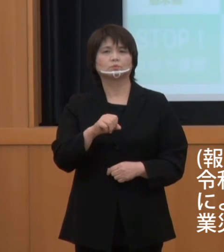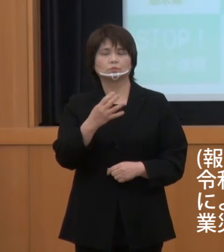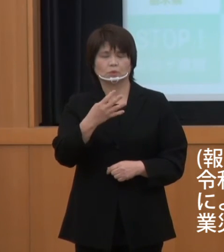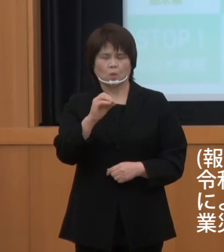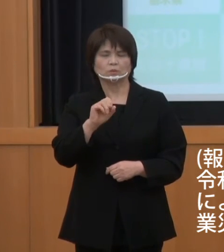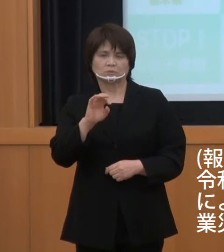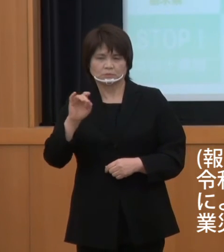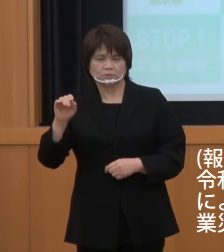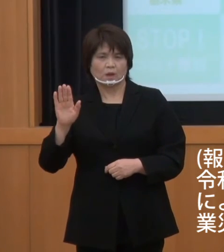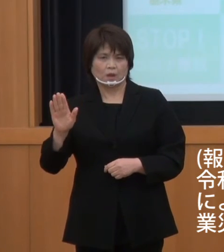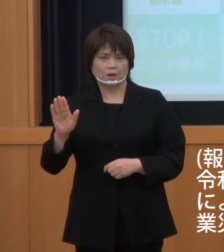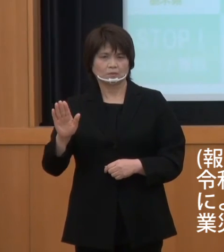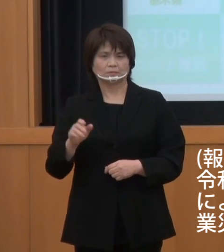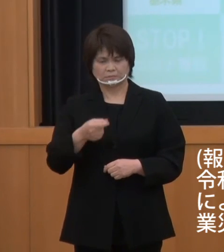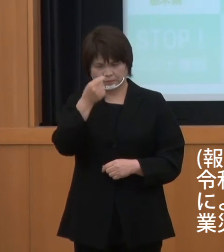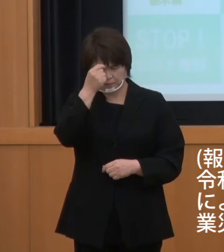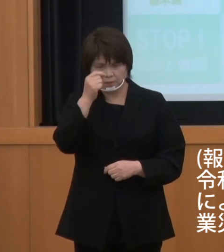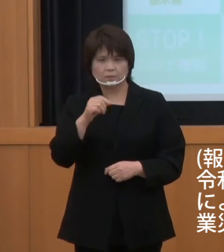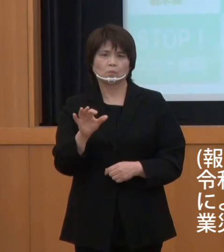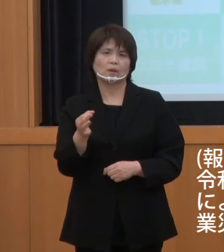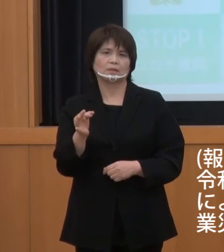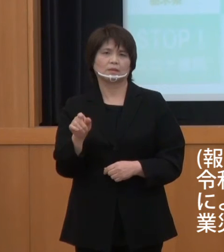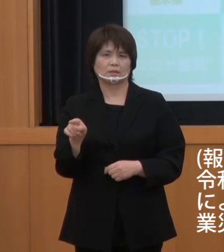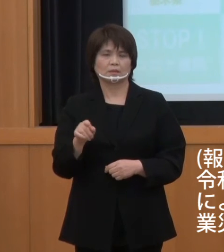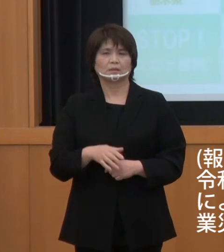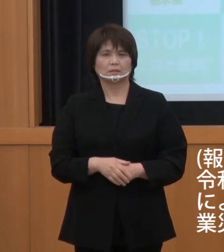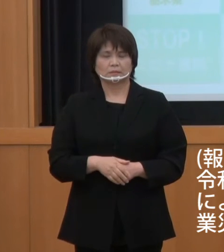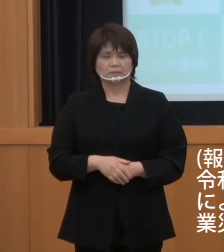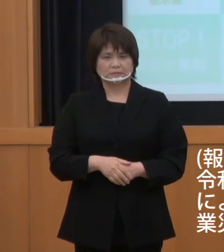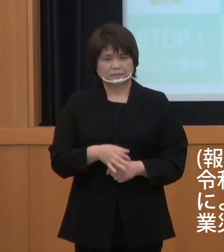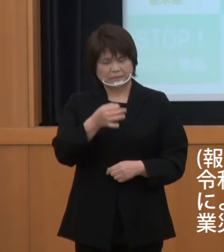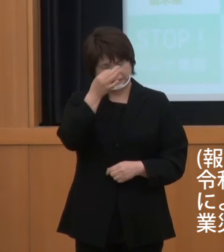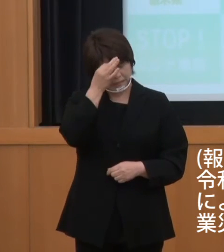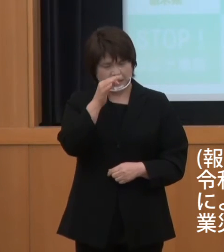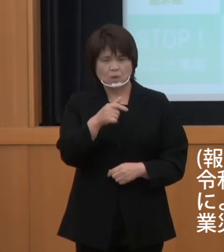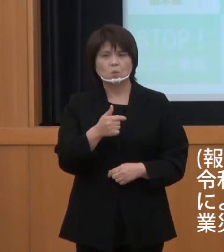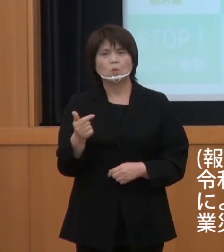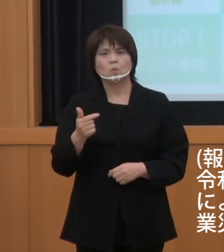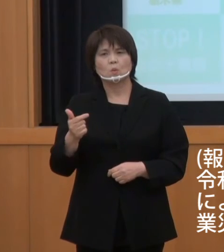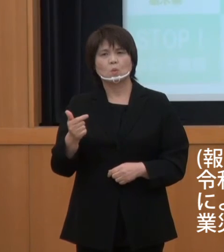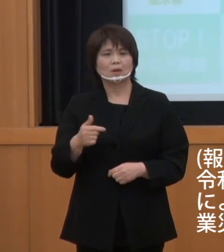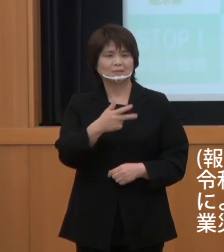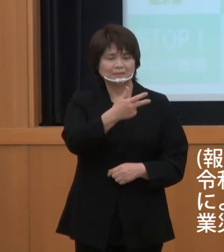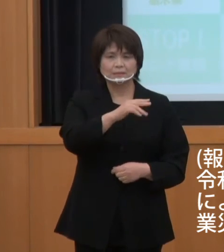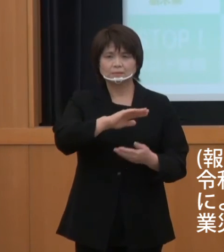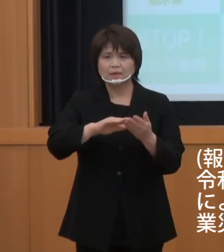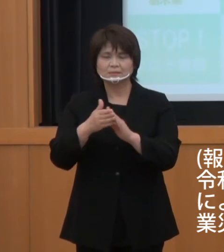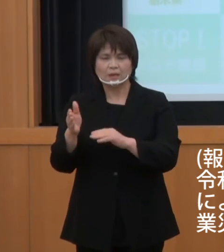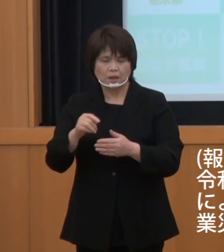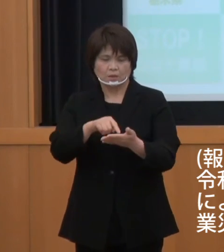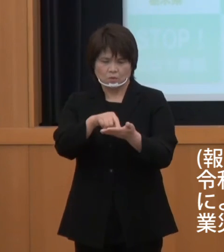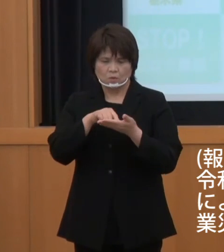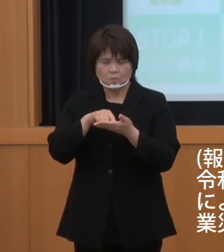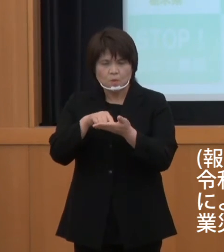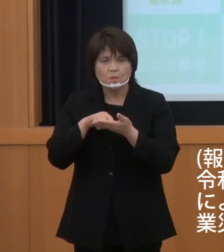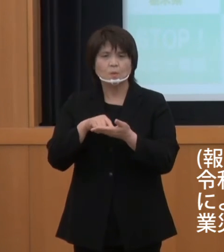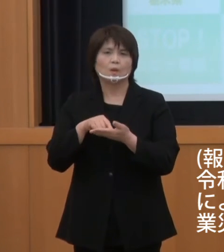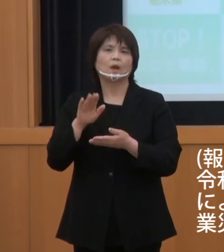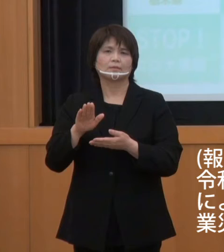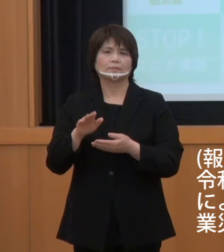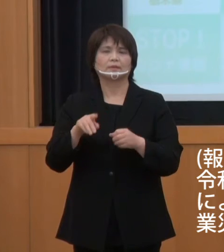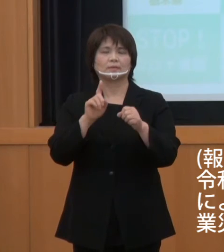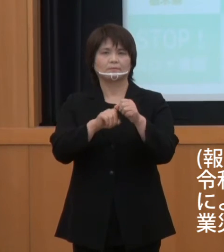4億3830万4千円となりました。被害が甚大であり、市町から要望があったことから、本